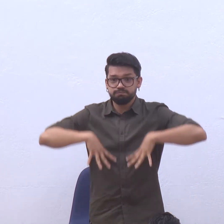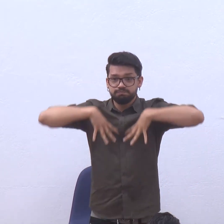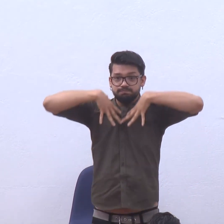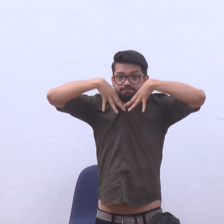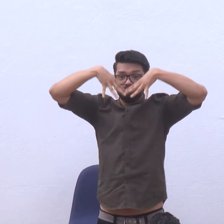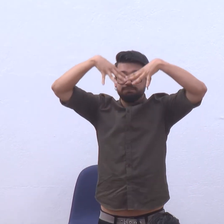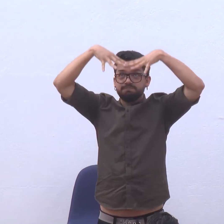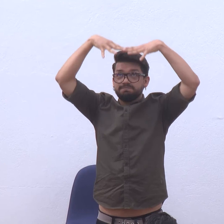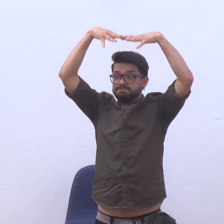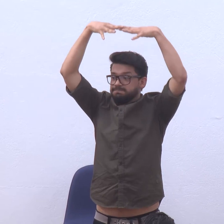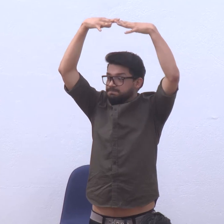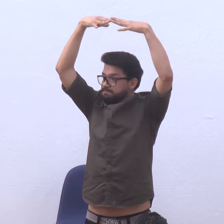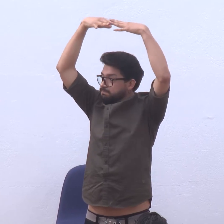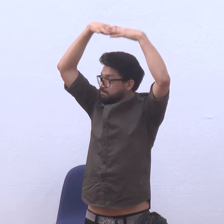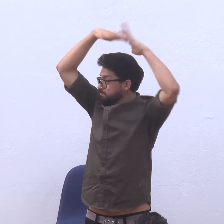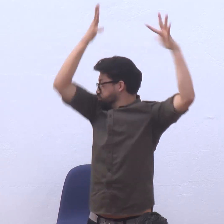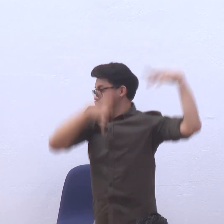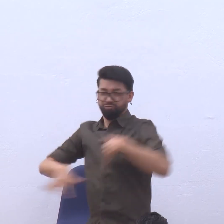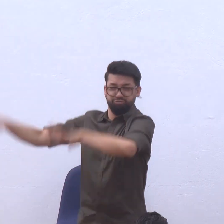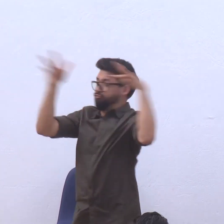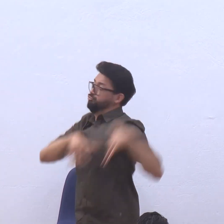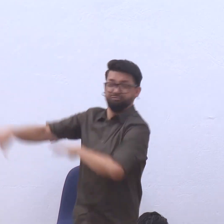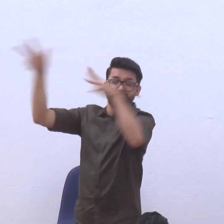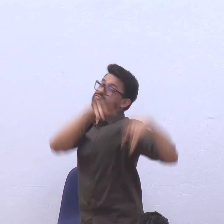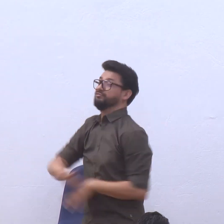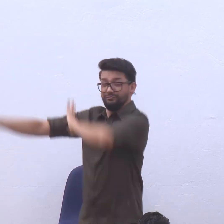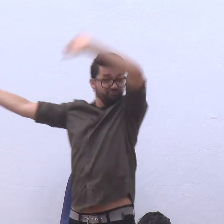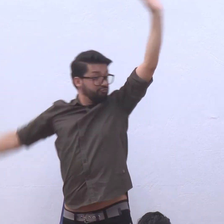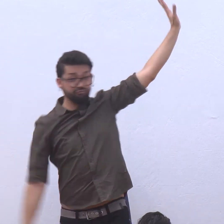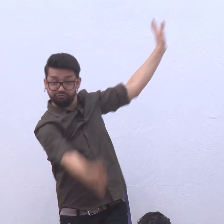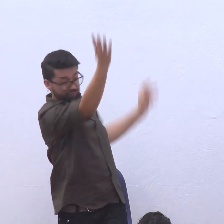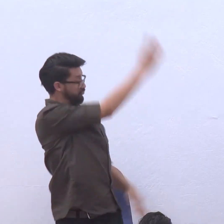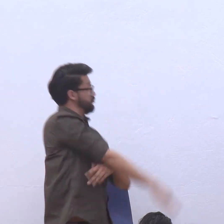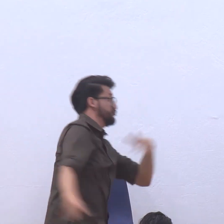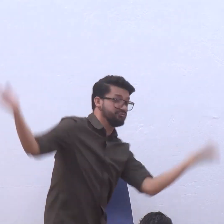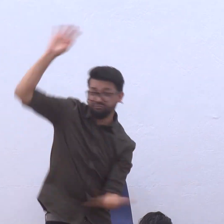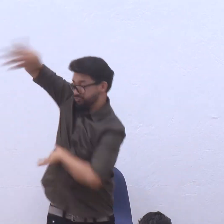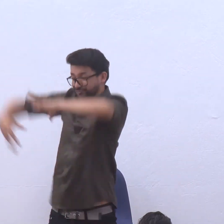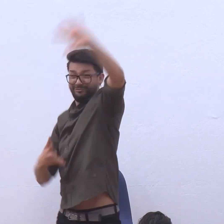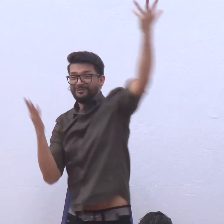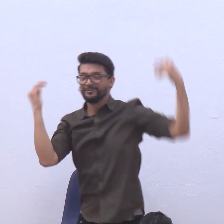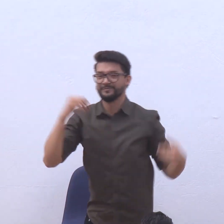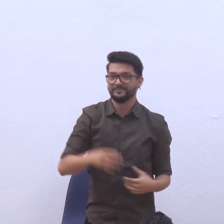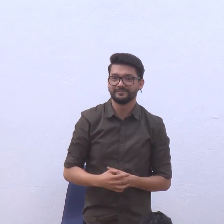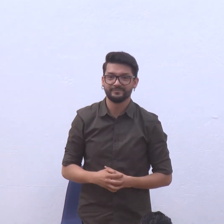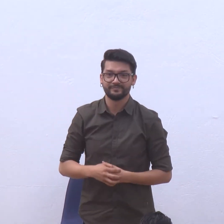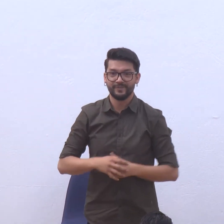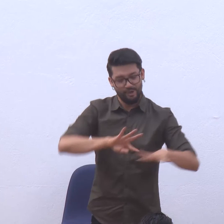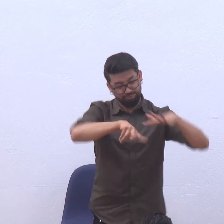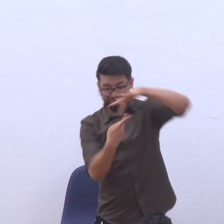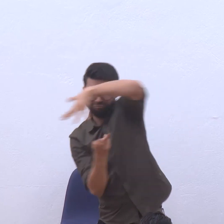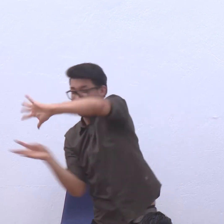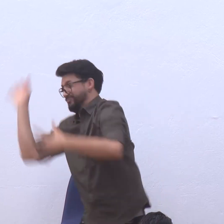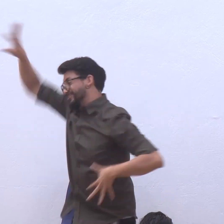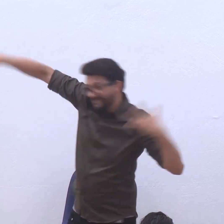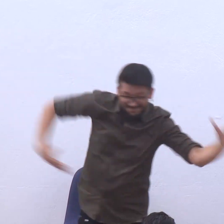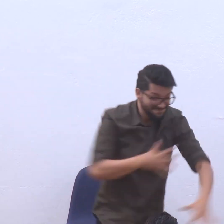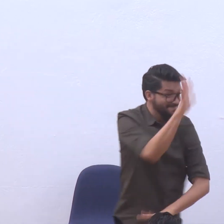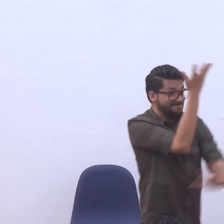y se da cuenta que el río lo lleva caudelosamente, que ya no tiene control de su cuerpo, que